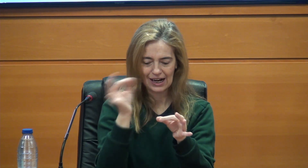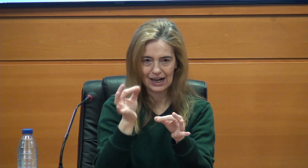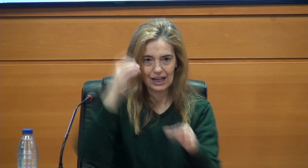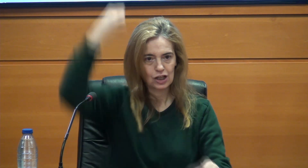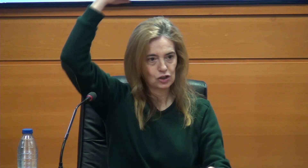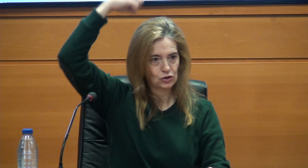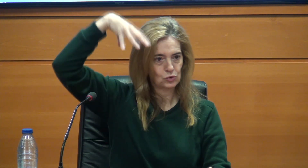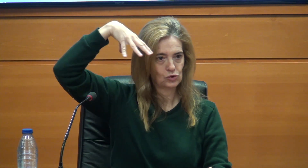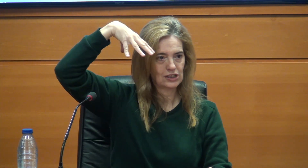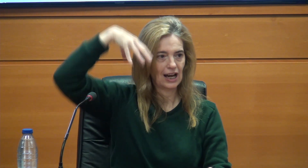ducharse